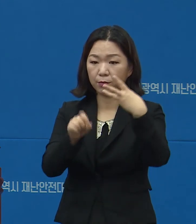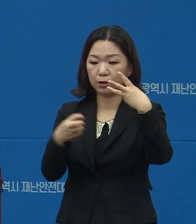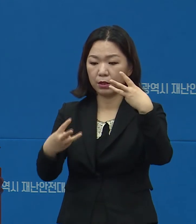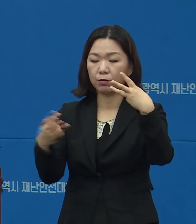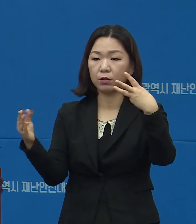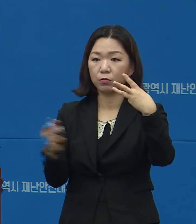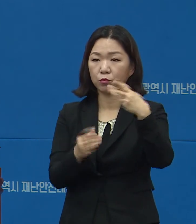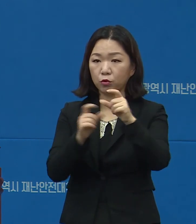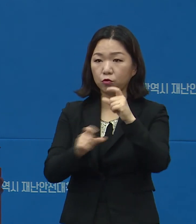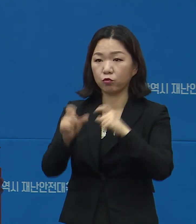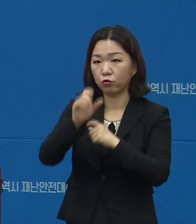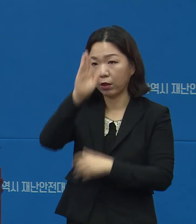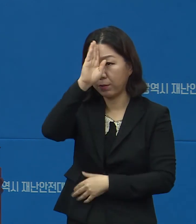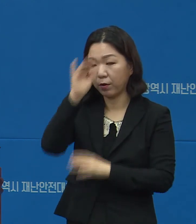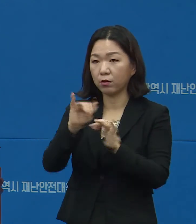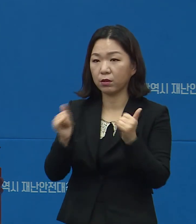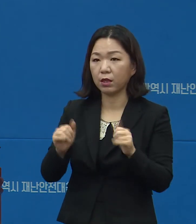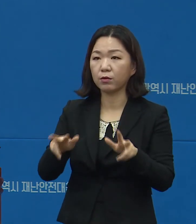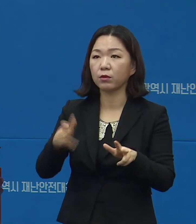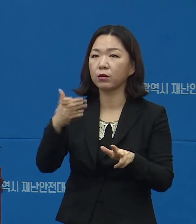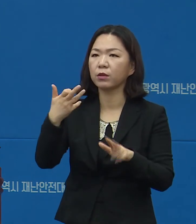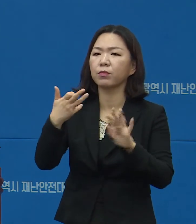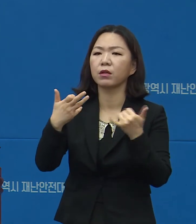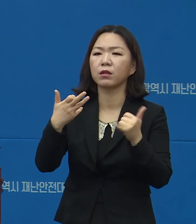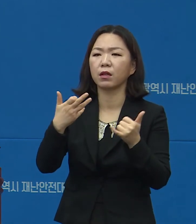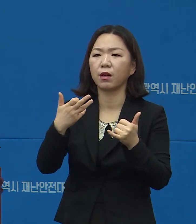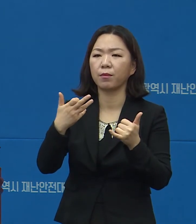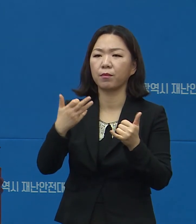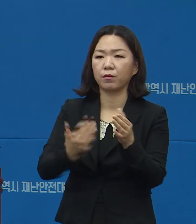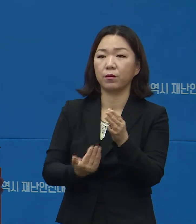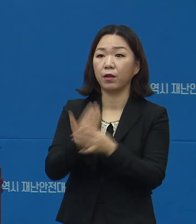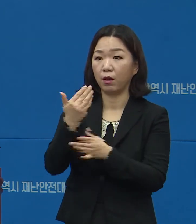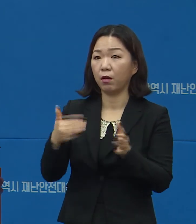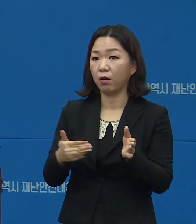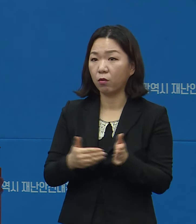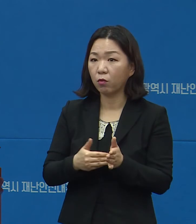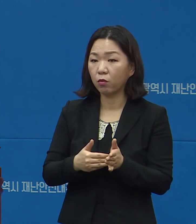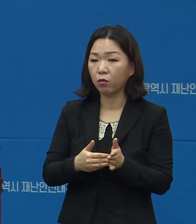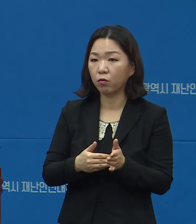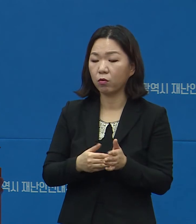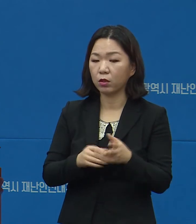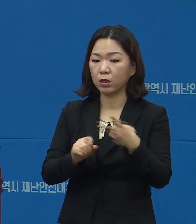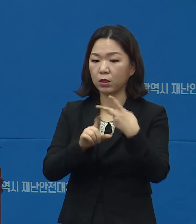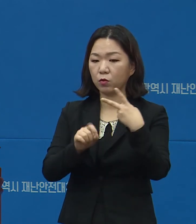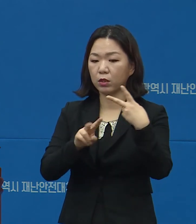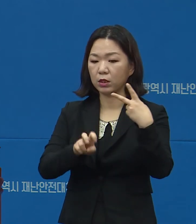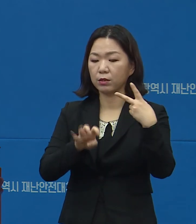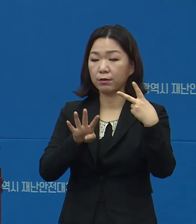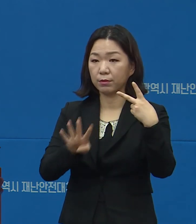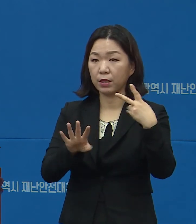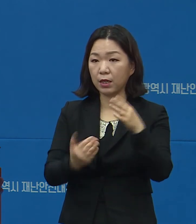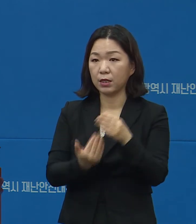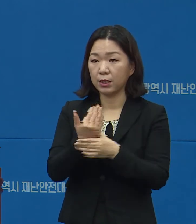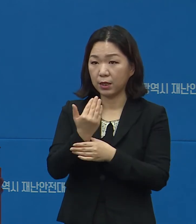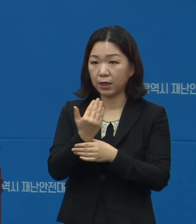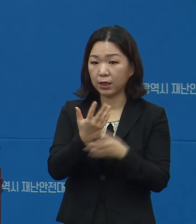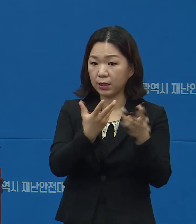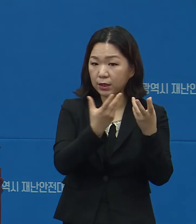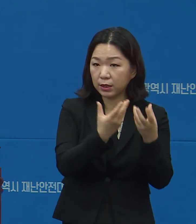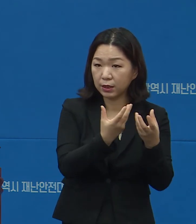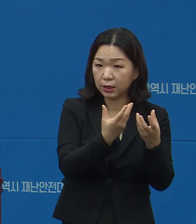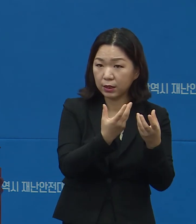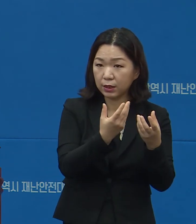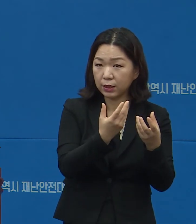추가적인 확진자가 현재 18명 발생한 것을 확인하였고 이게 24일 발생한 이 사례와